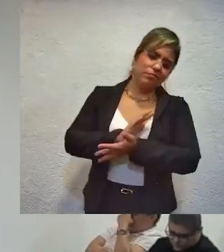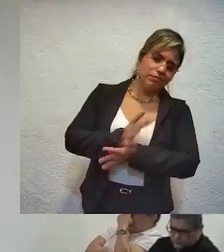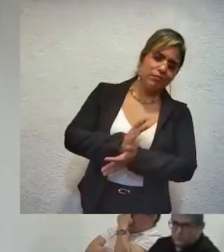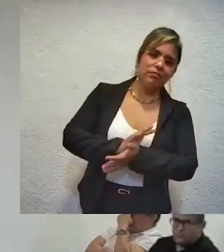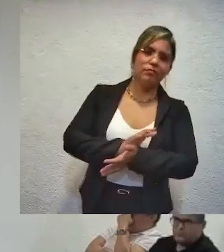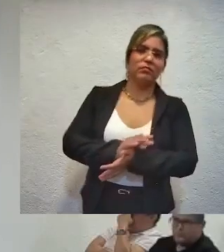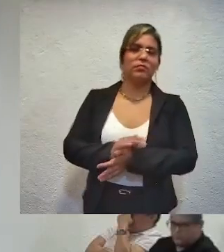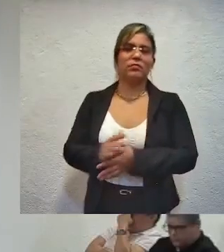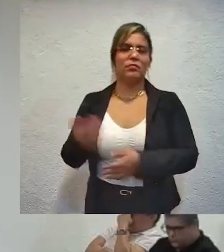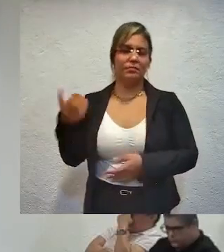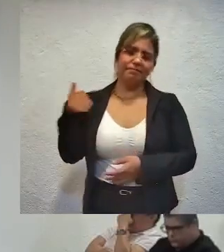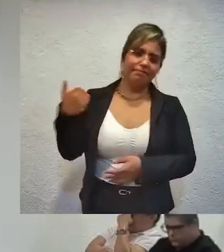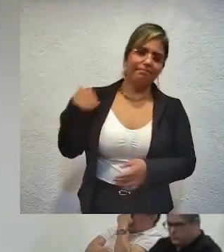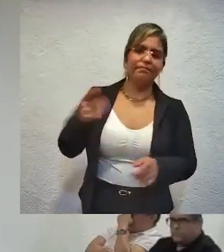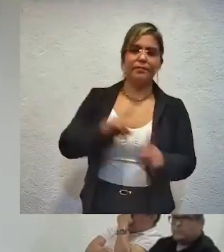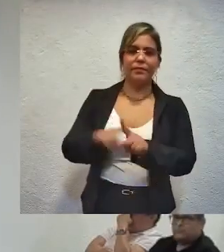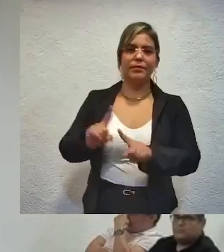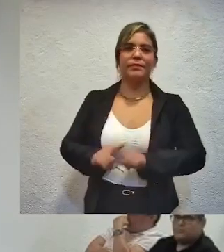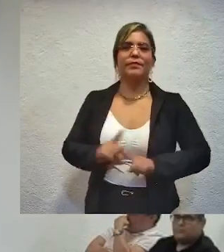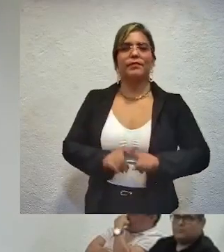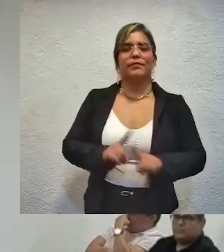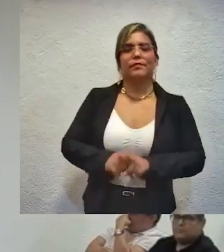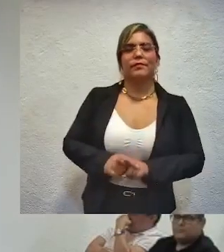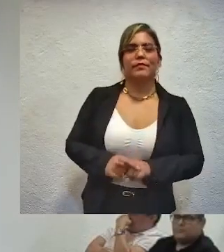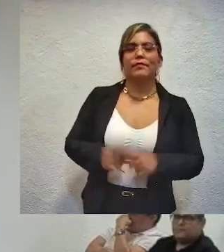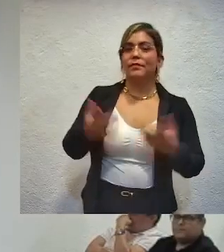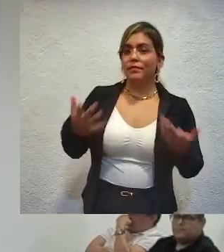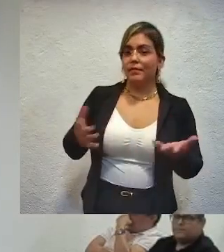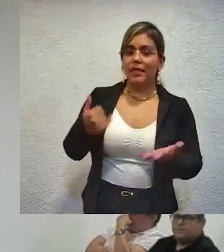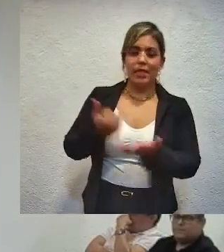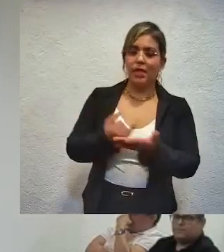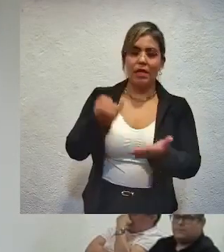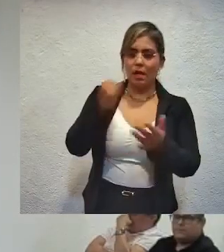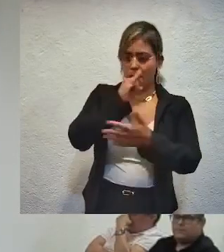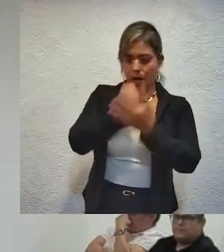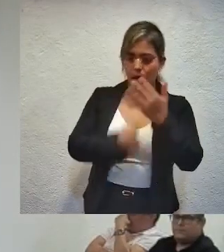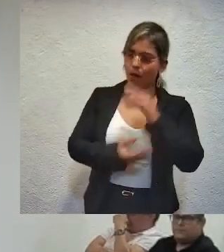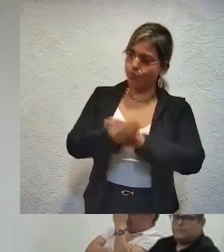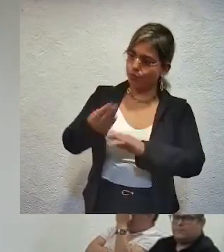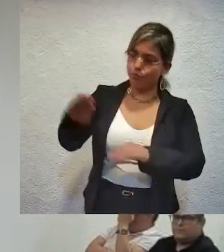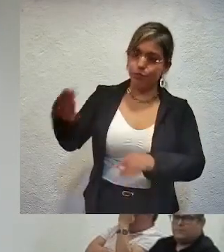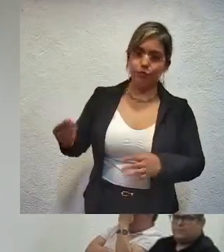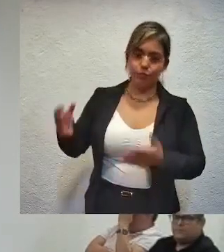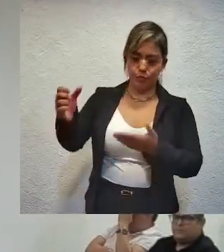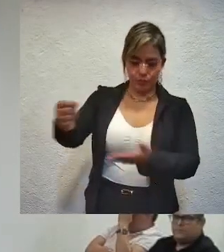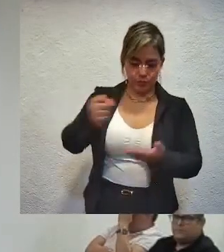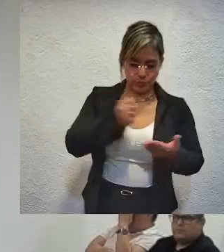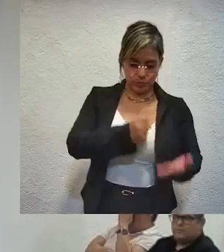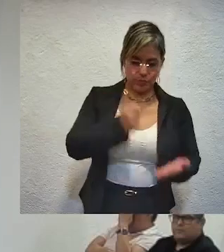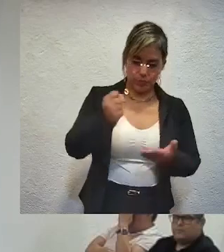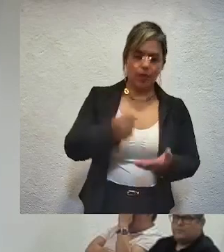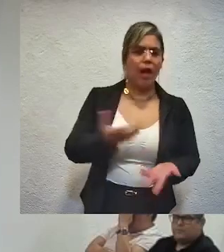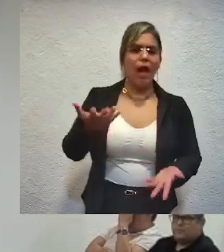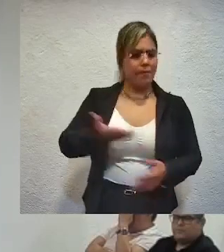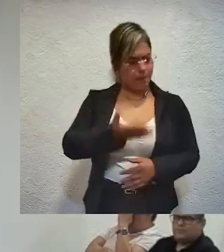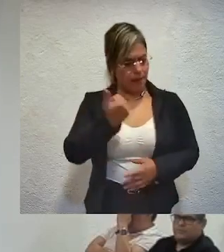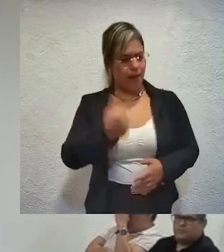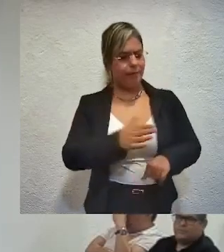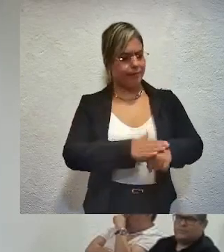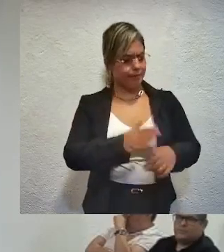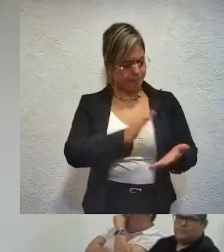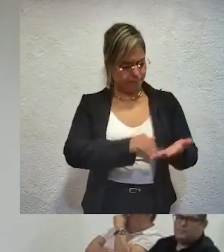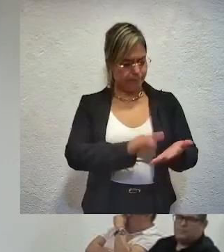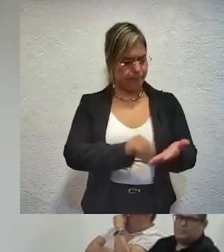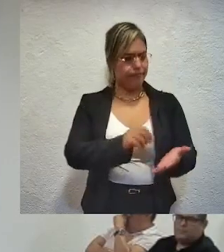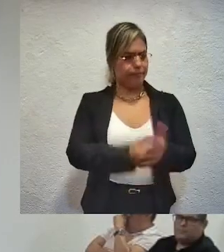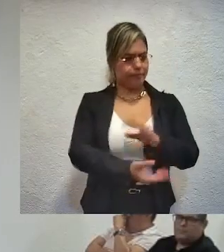ejercicio de sus funciones de vigilancia y solicitud de información relacionadas con el manejo de recursos públicos municipales, lo cual